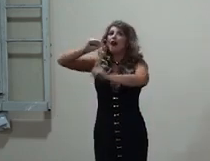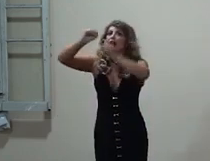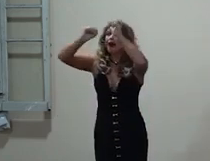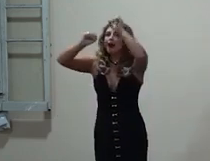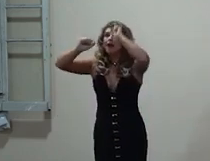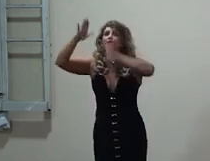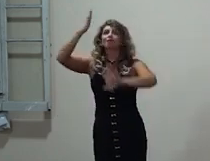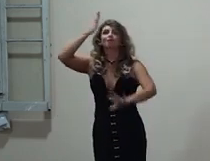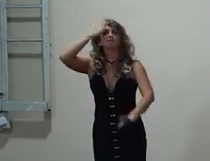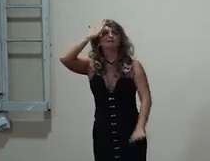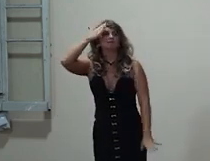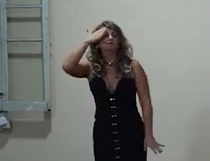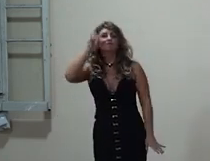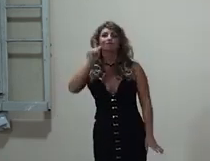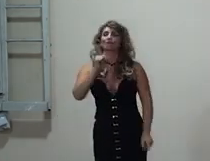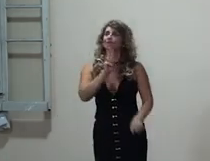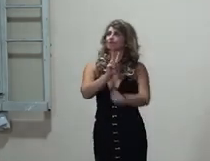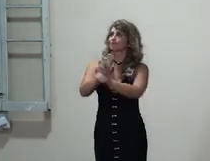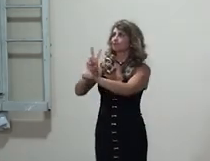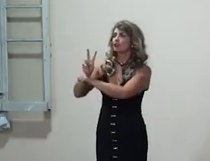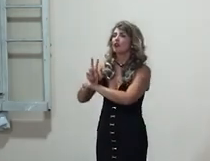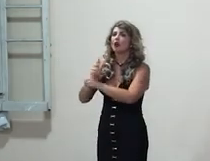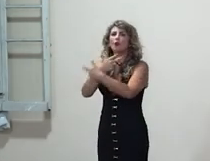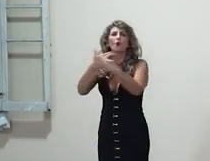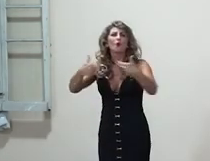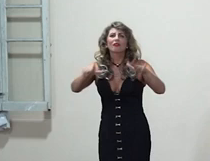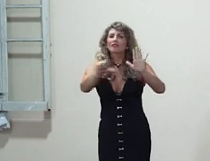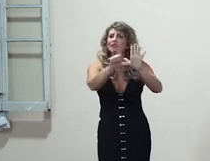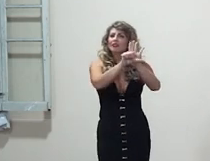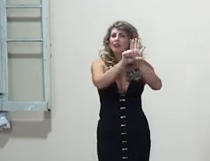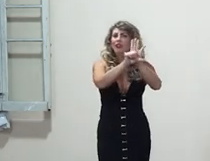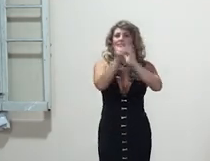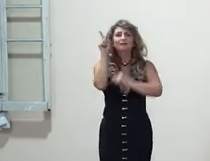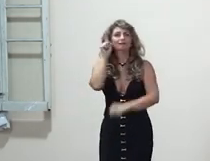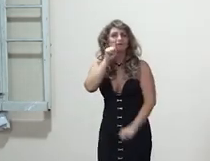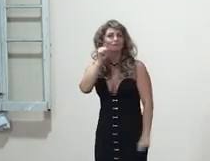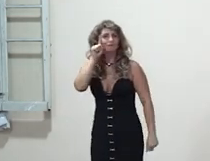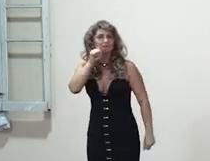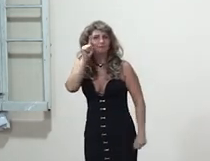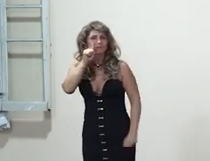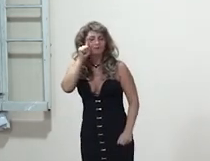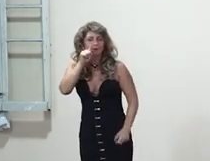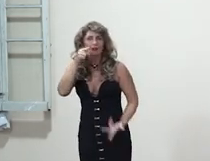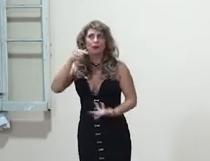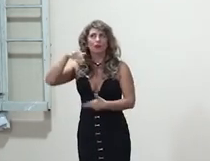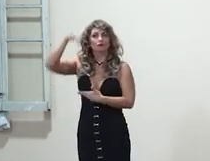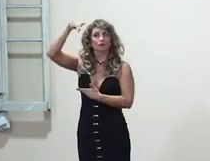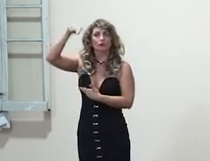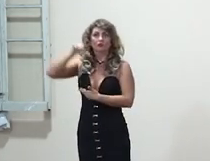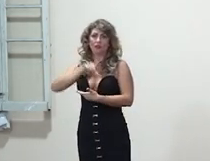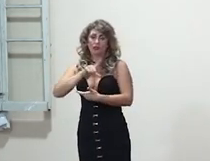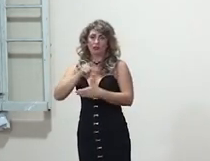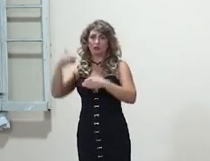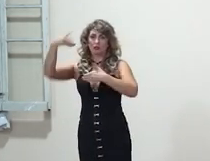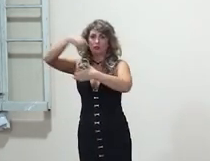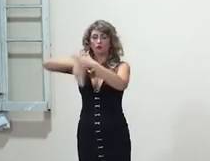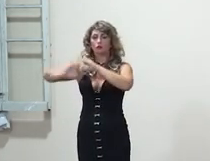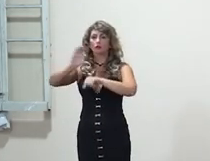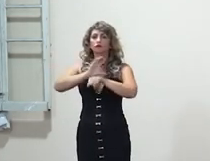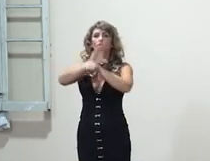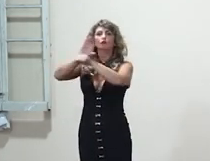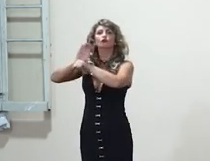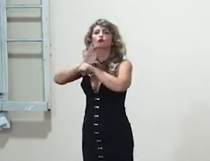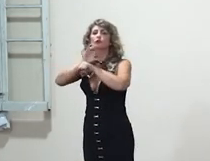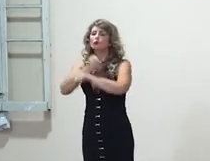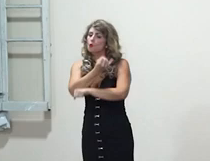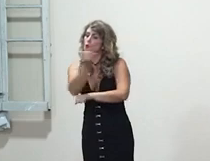necessário. Olhe quantas leis os Estados Unidos da América do Norte têm na sua Constituição. E